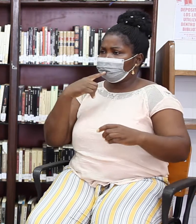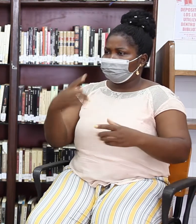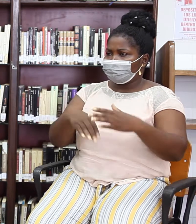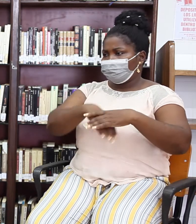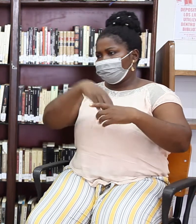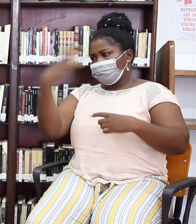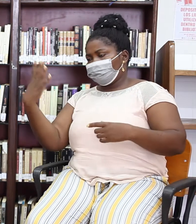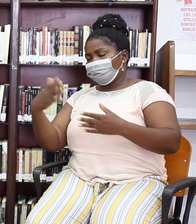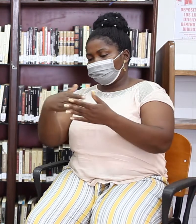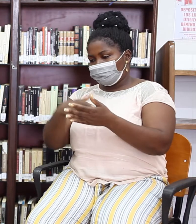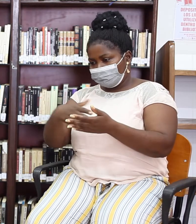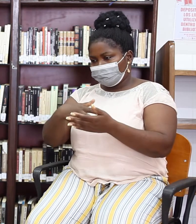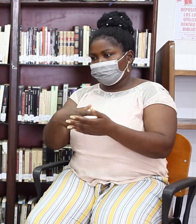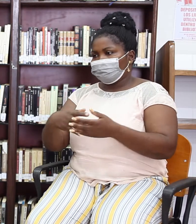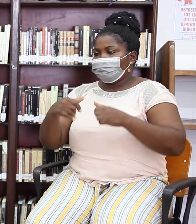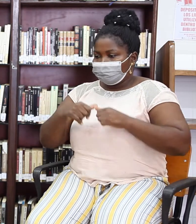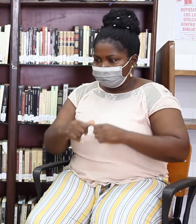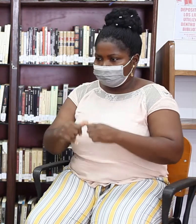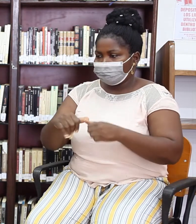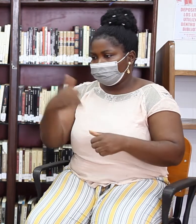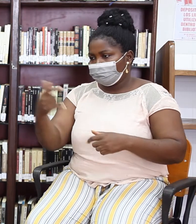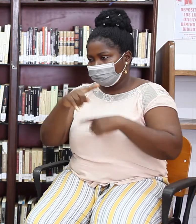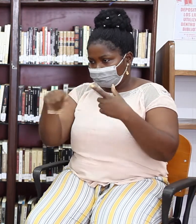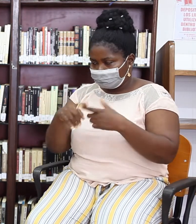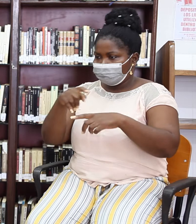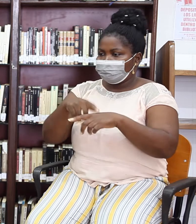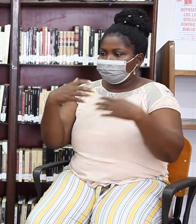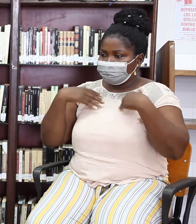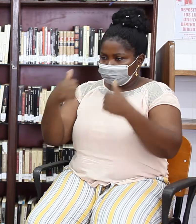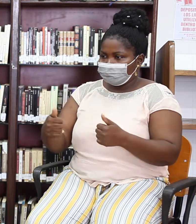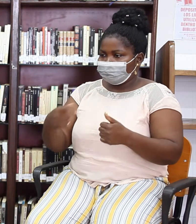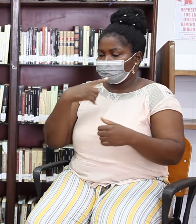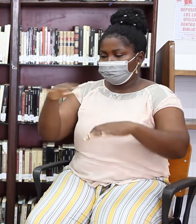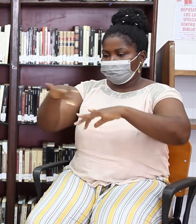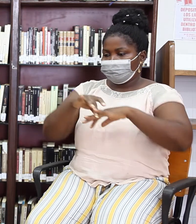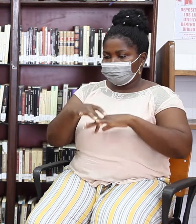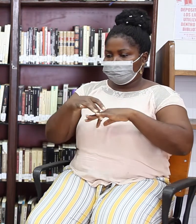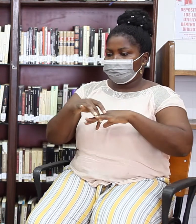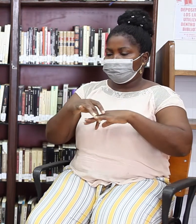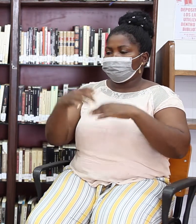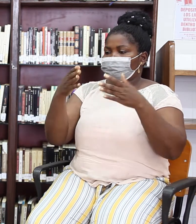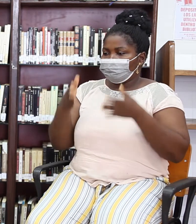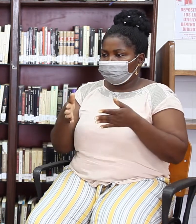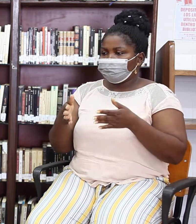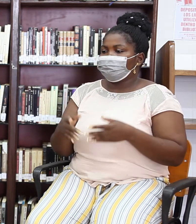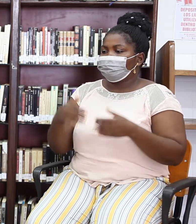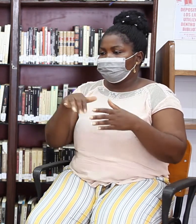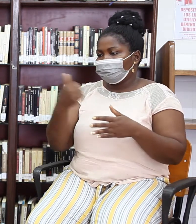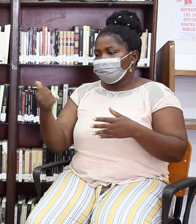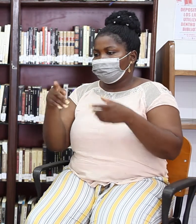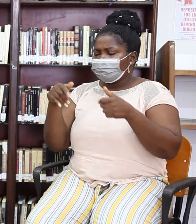saldría ileso, siempre y cuando, claro está, llevara el anillo puesto. Así